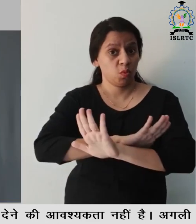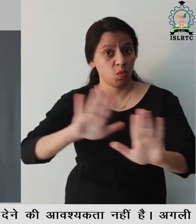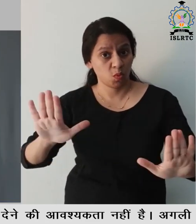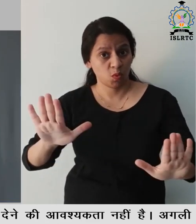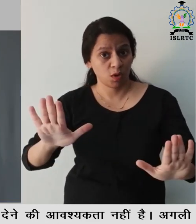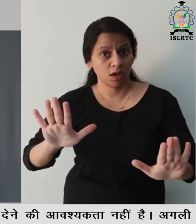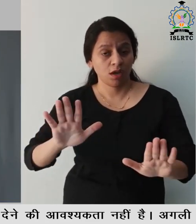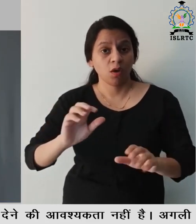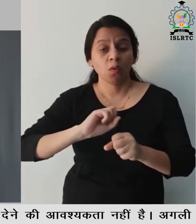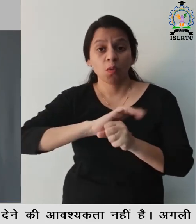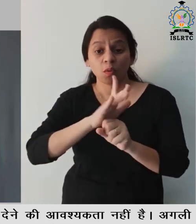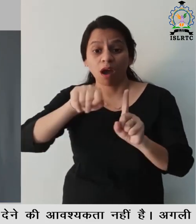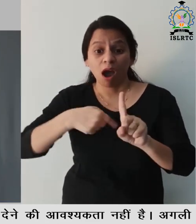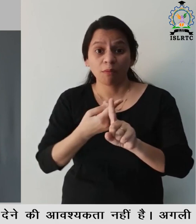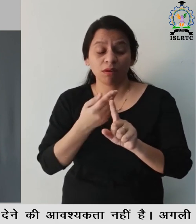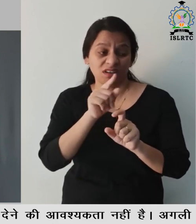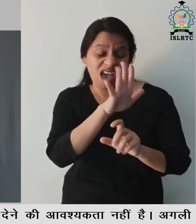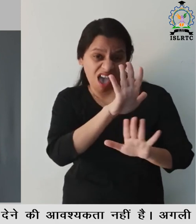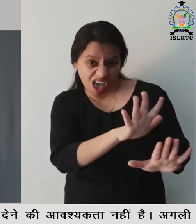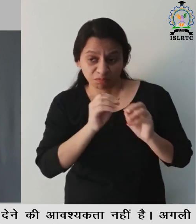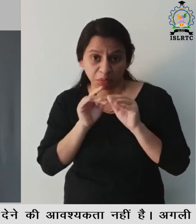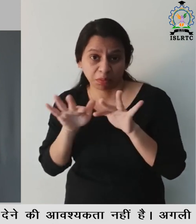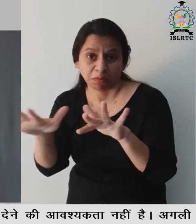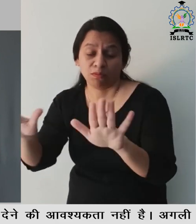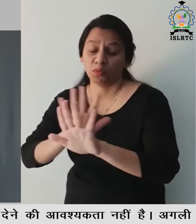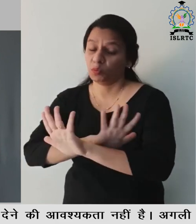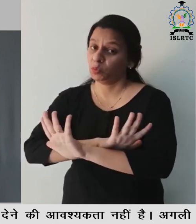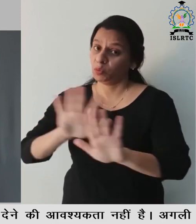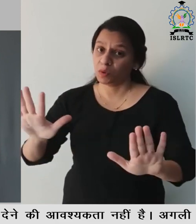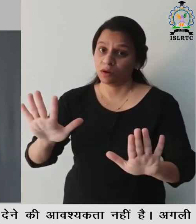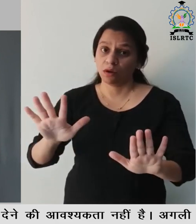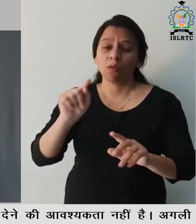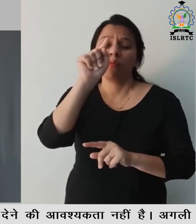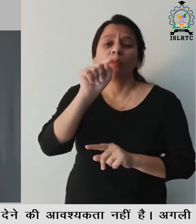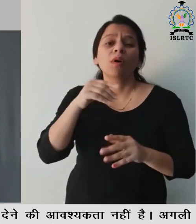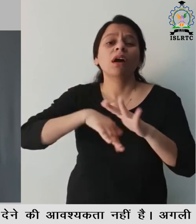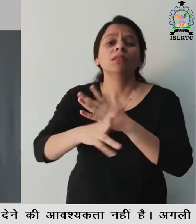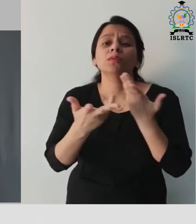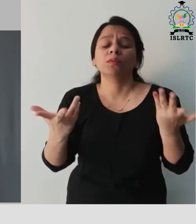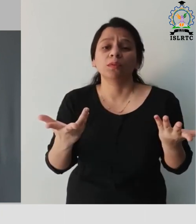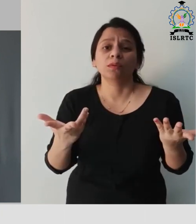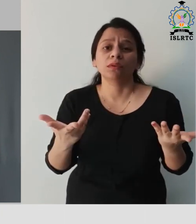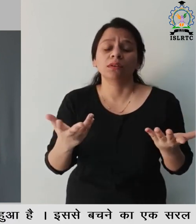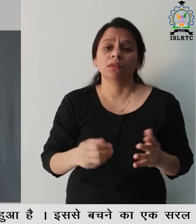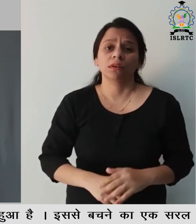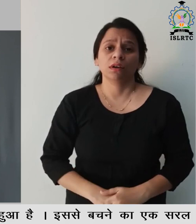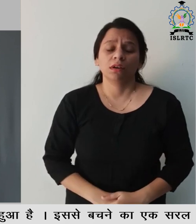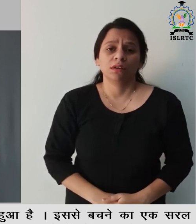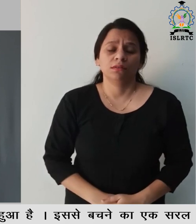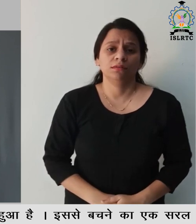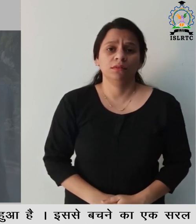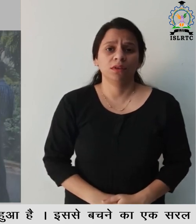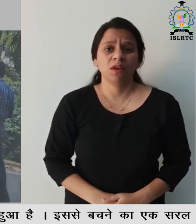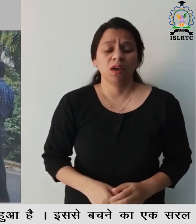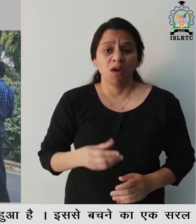में जानकारी हर एक को देने की आवशक्ता नहीं है अगली बात यह है कि इसके कारण से लोगों को बहुत